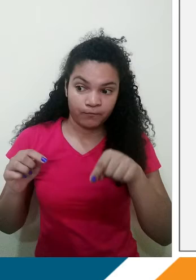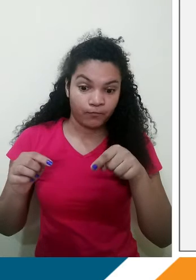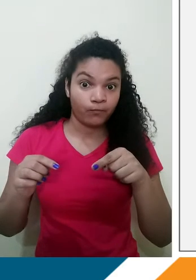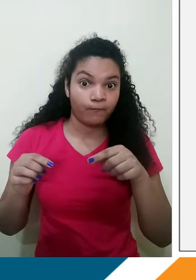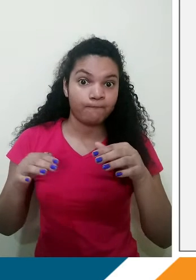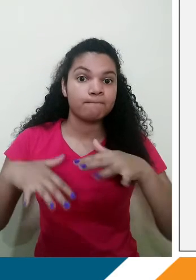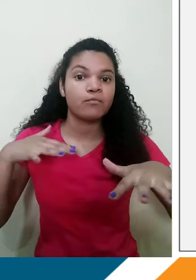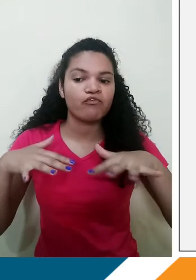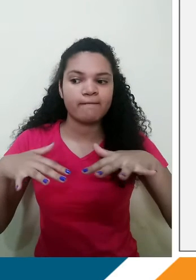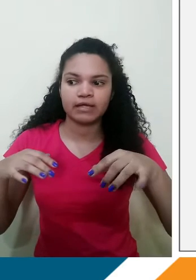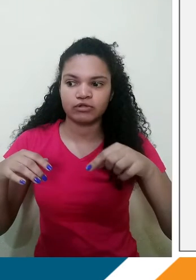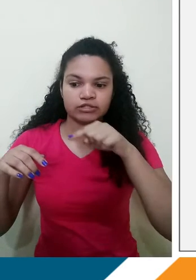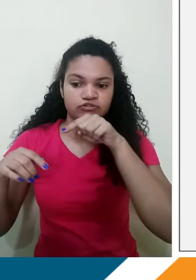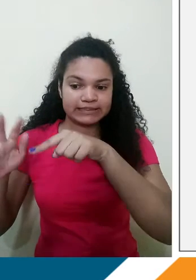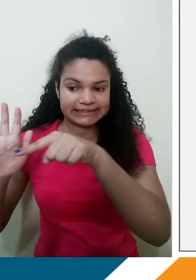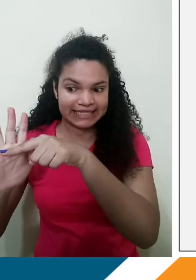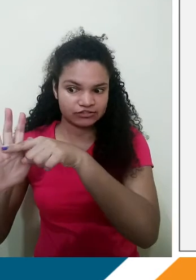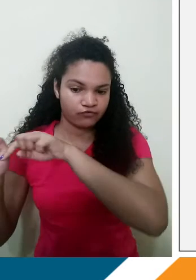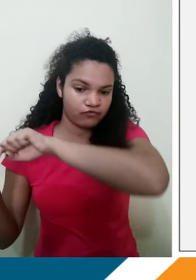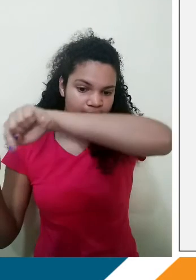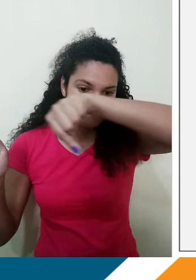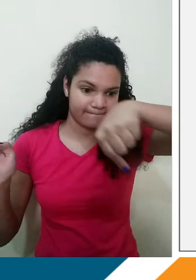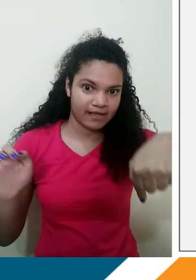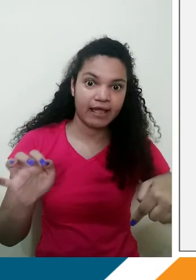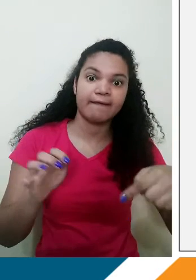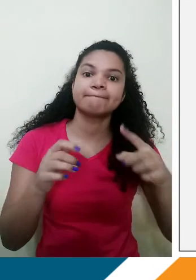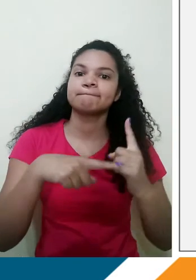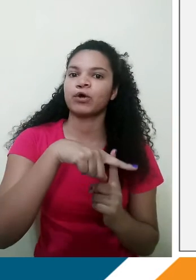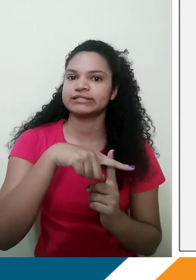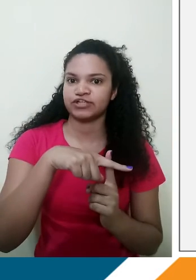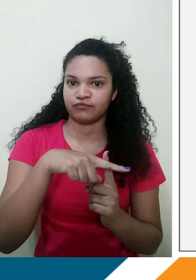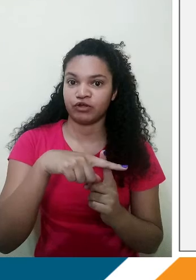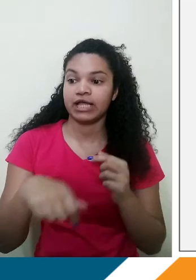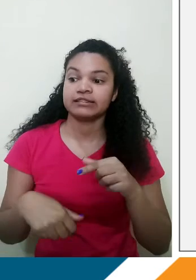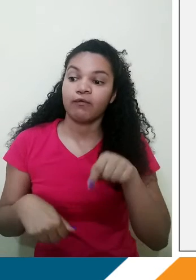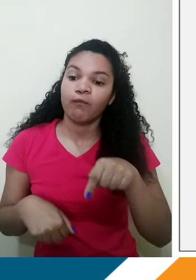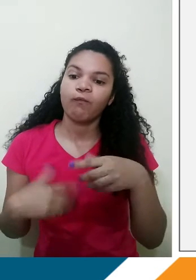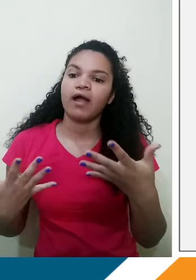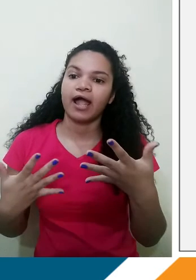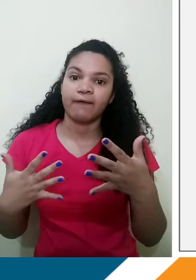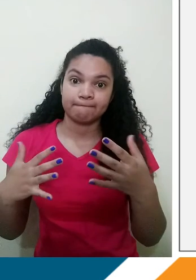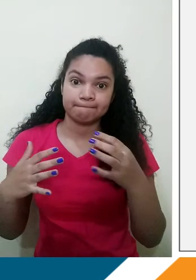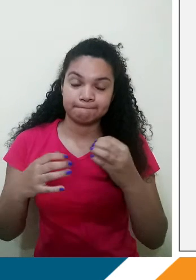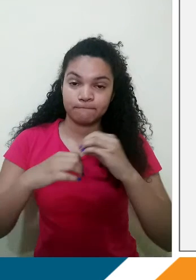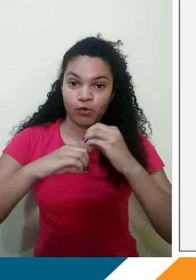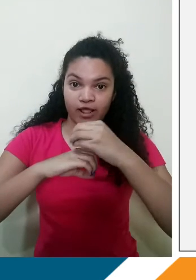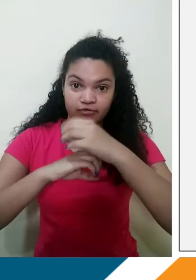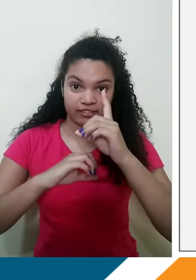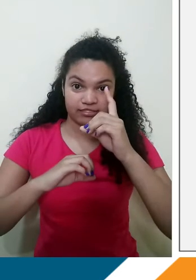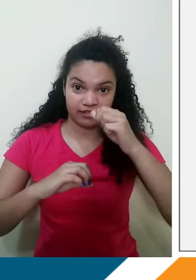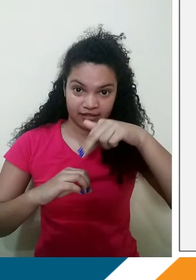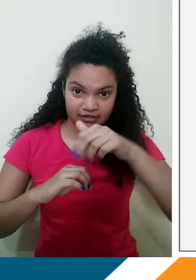de DNA menores vão correr com mais velocidade e as moléculas maiores, de maior